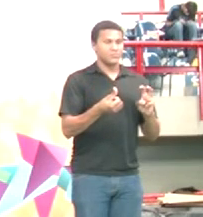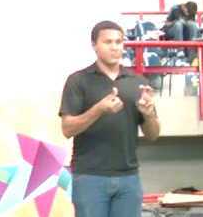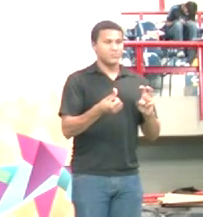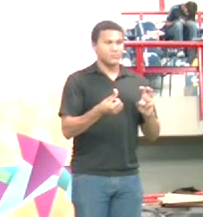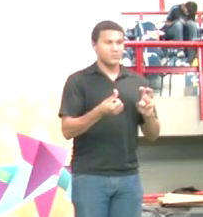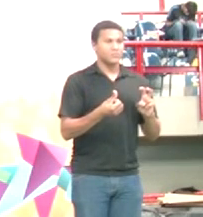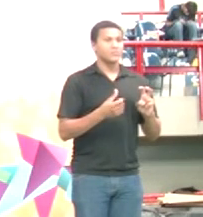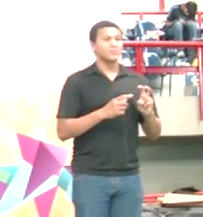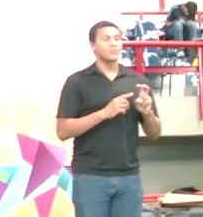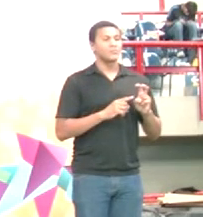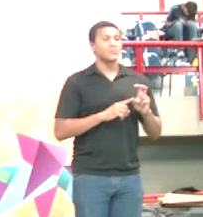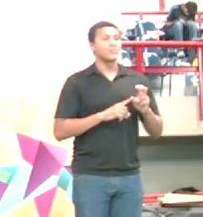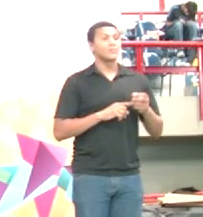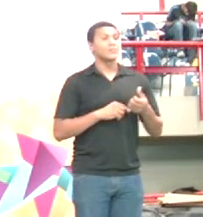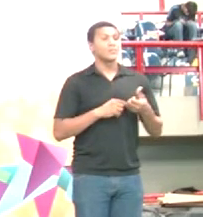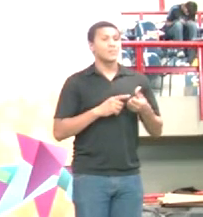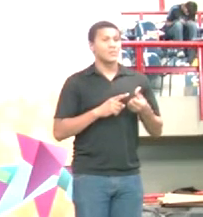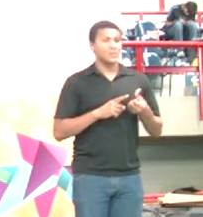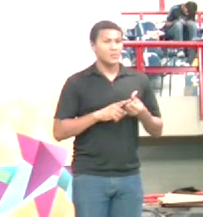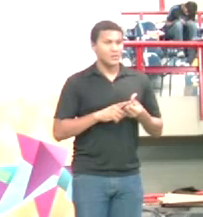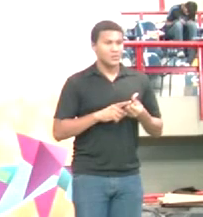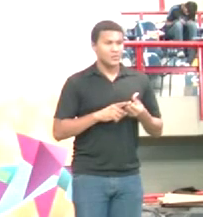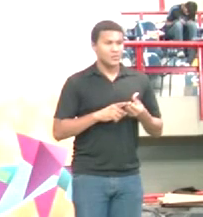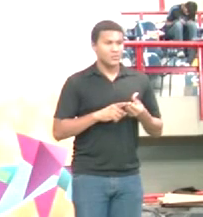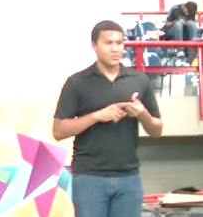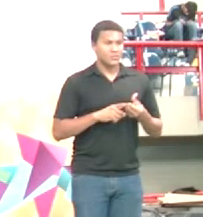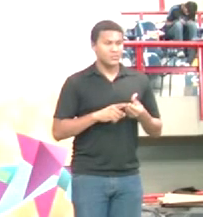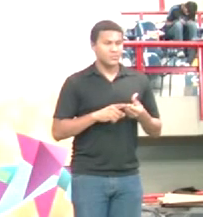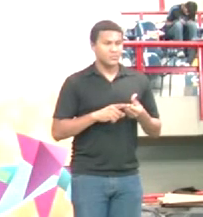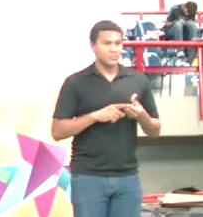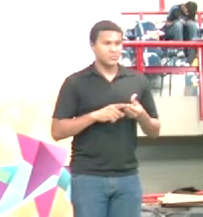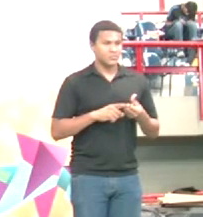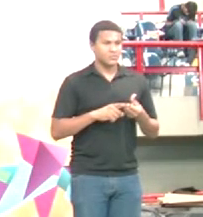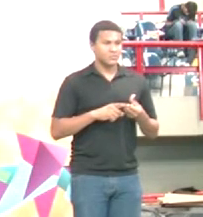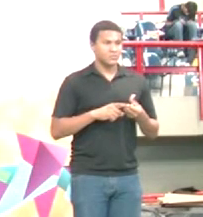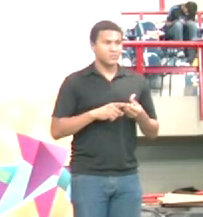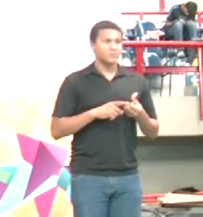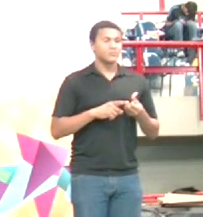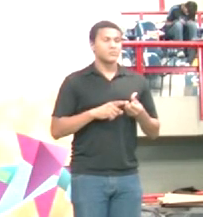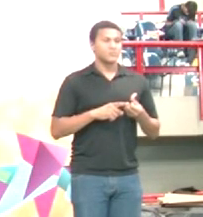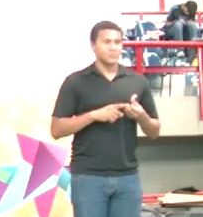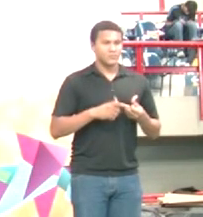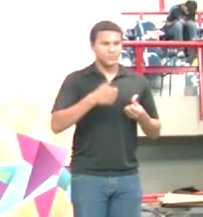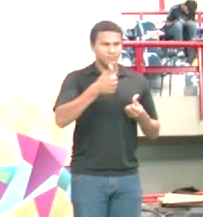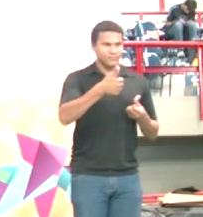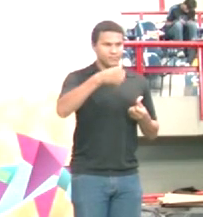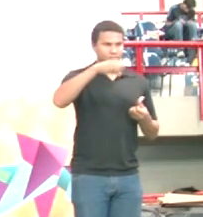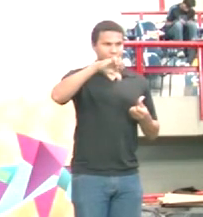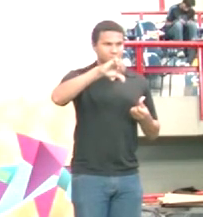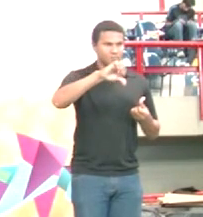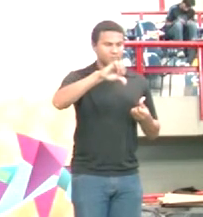1946. E a sexta? A sexta?